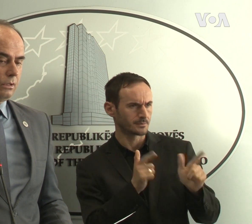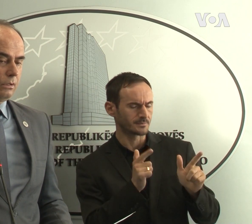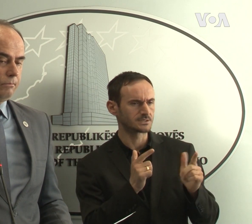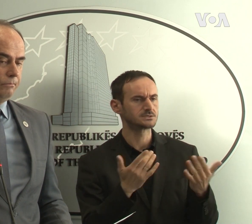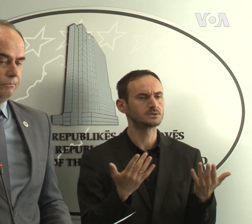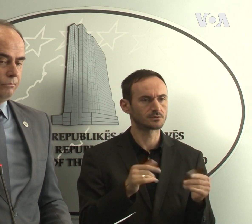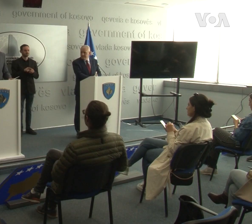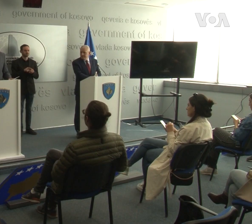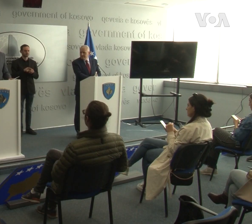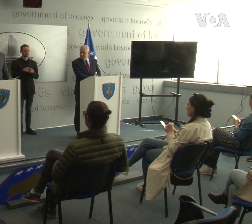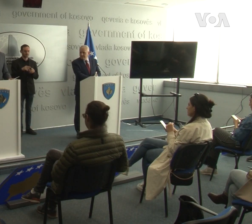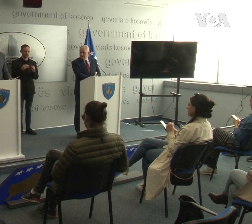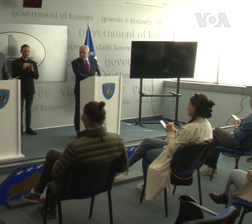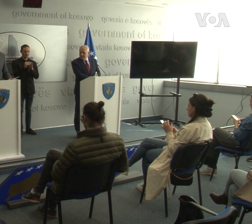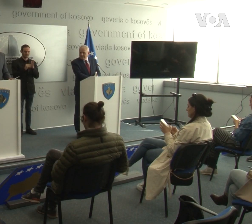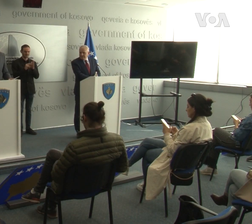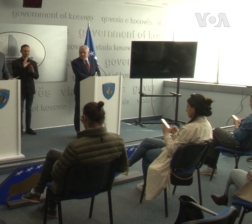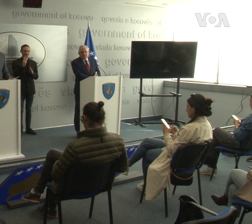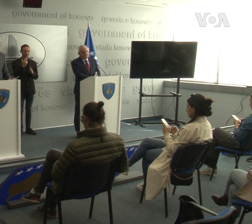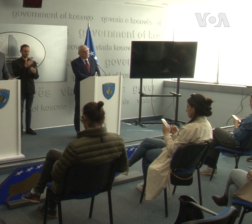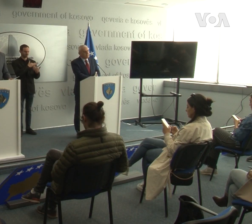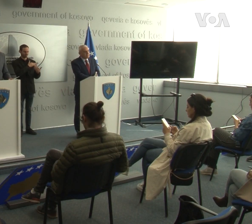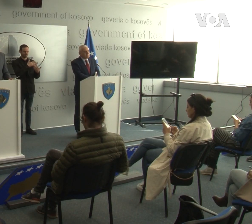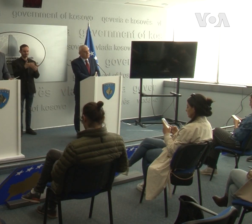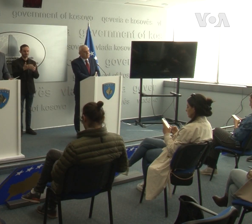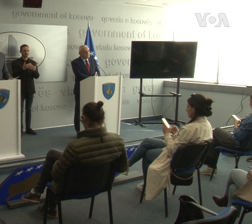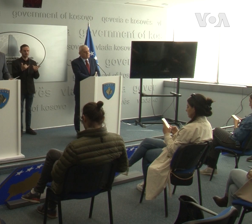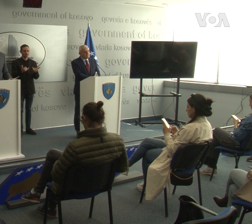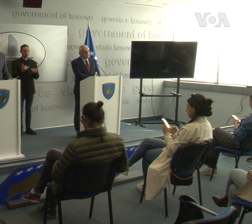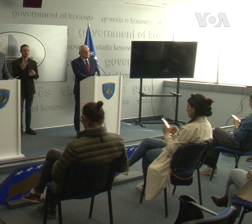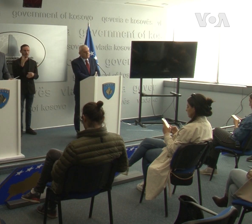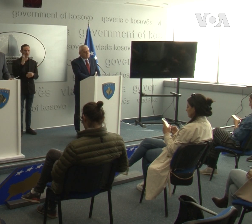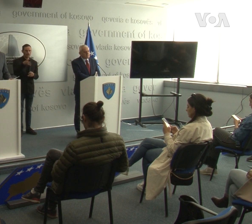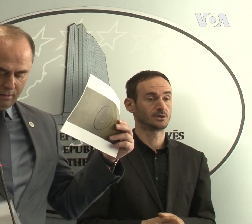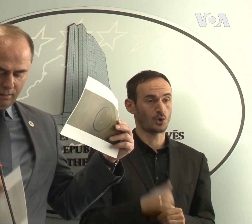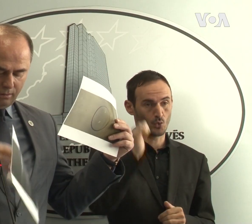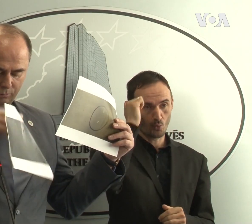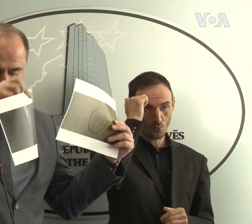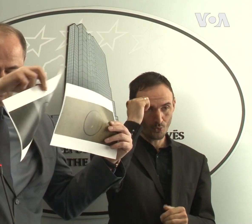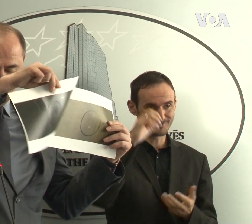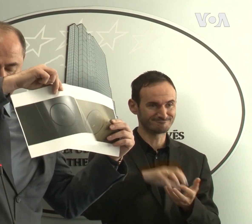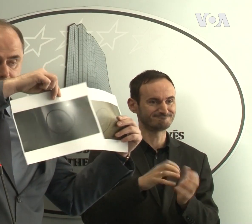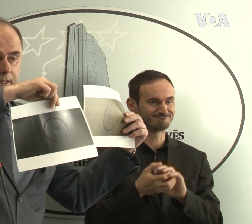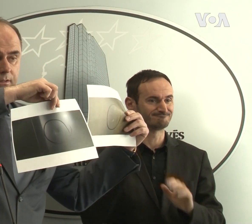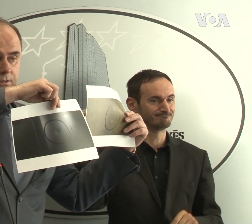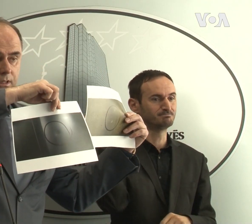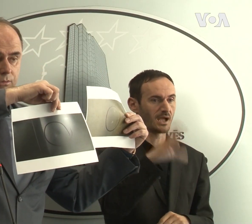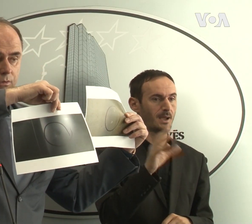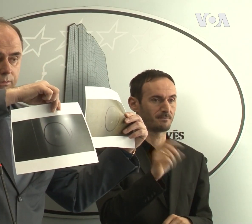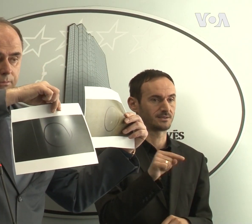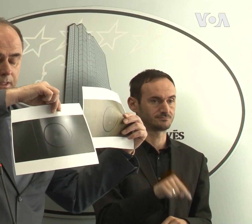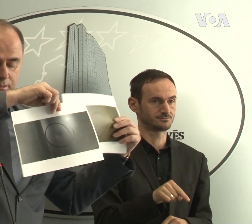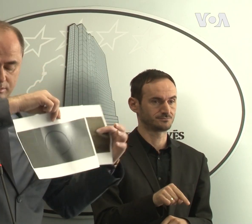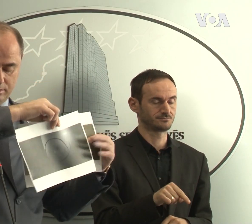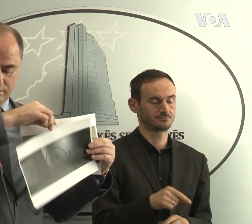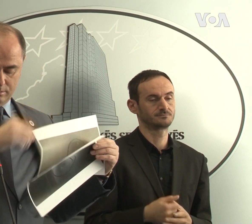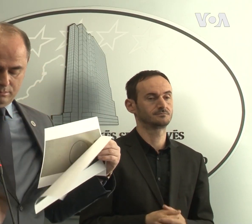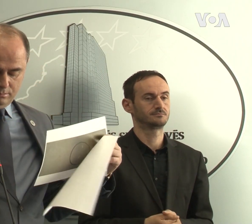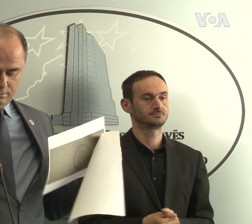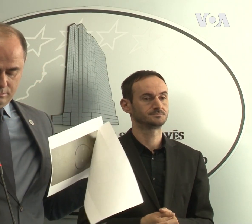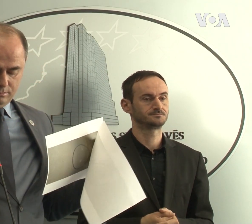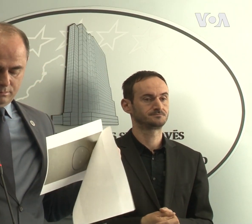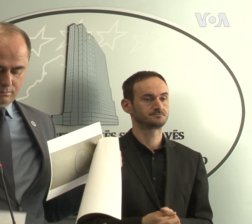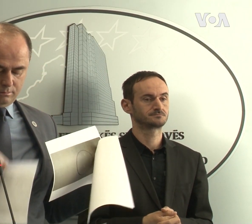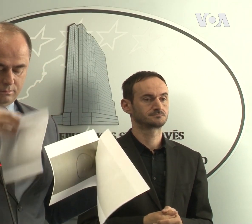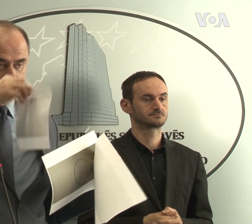korišćen za šverc. Direktor policije Kosova Samedin Mehmeti istakao je da u jutrošnjem napadu nije bilo povređenih jer su vozila na koje je pucano